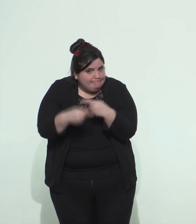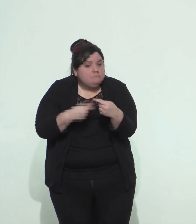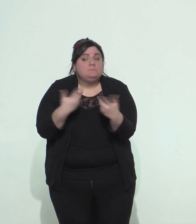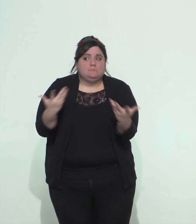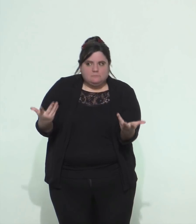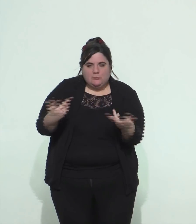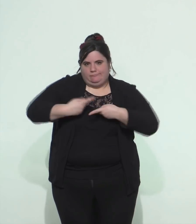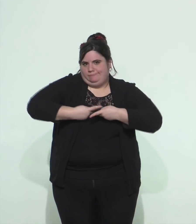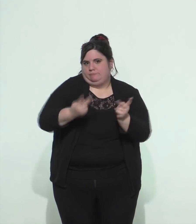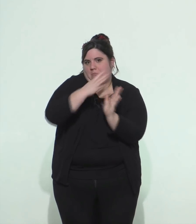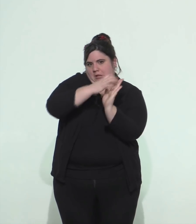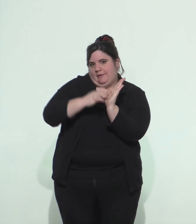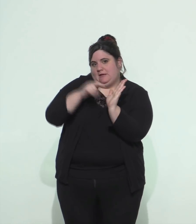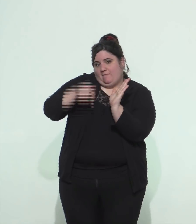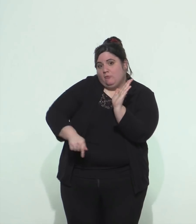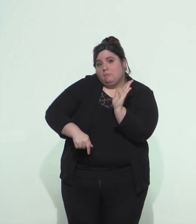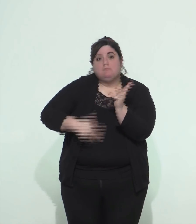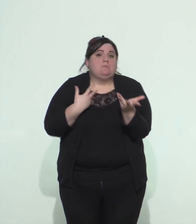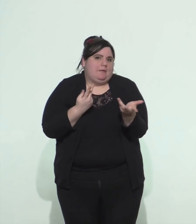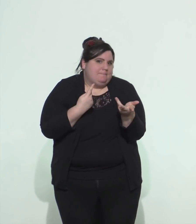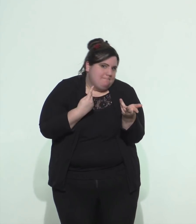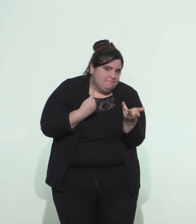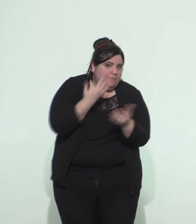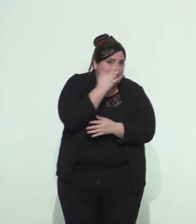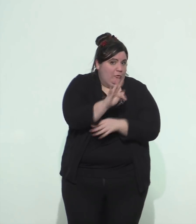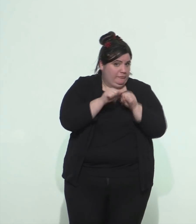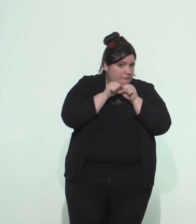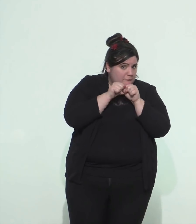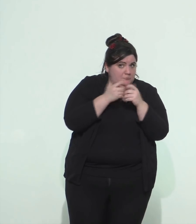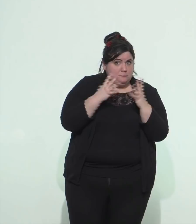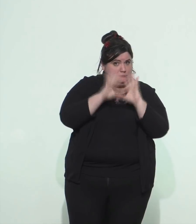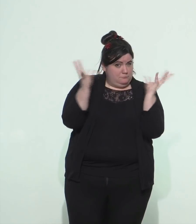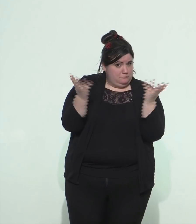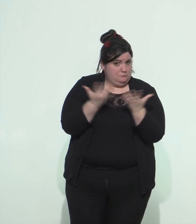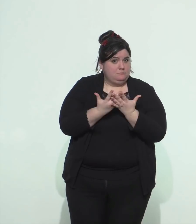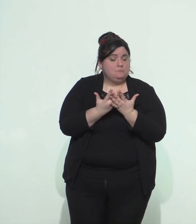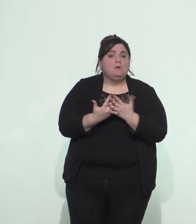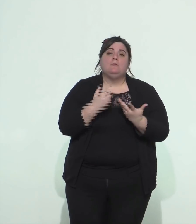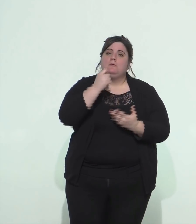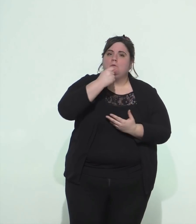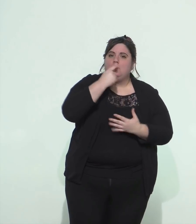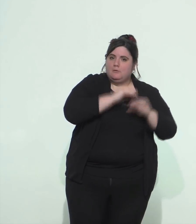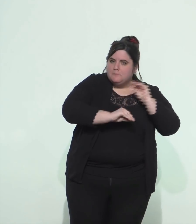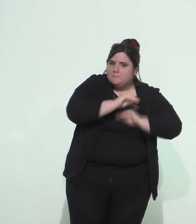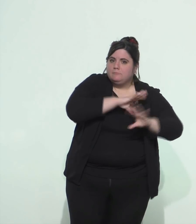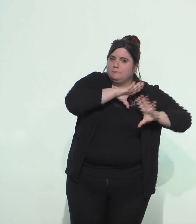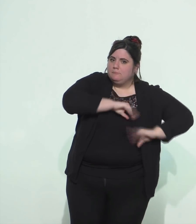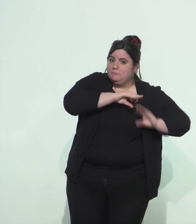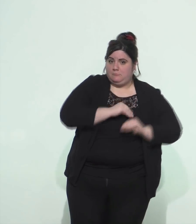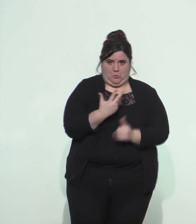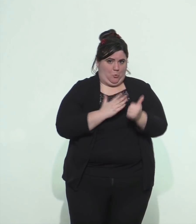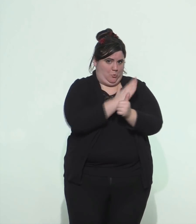encore, puisque des articles sont annoncés. En France, cette molécule est utilisée dans 3 essais cliniques. Elle est notamment